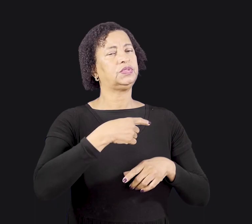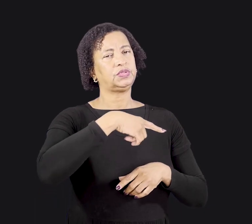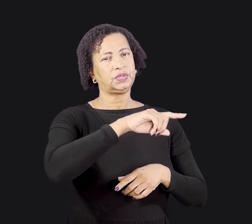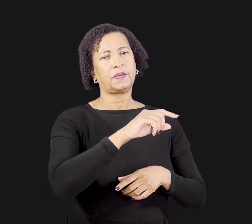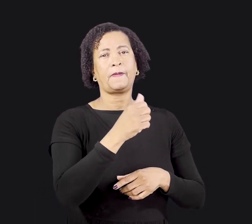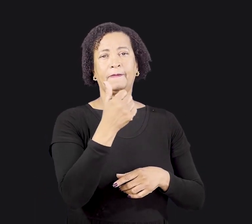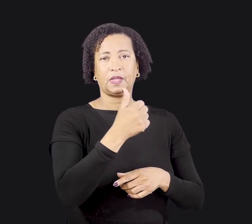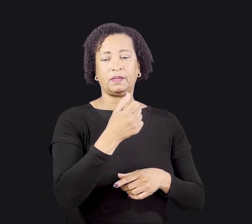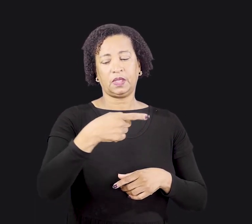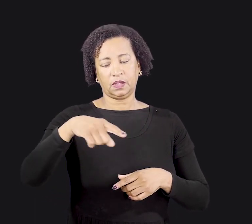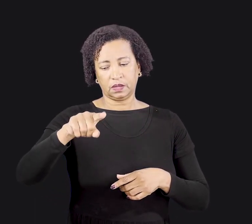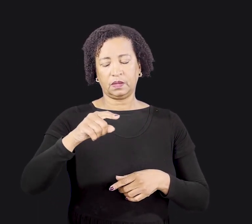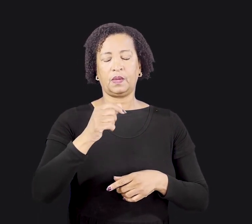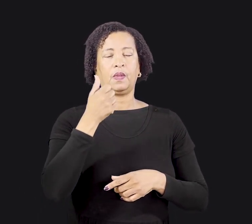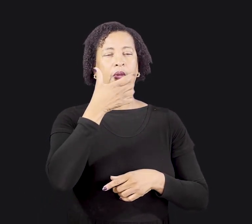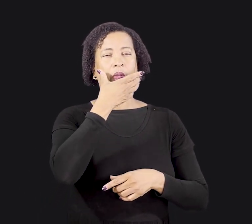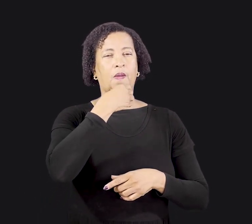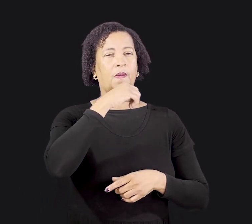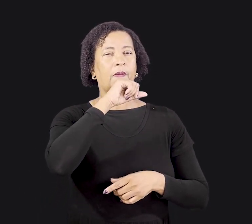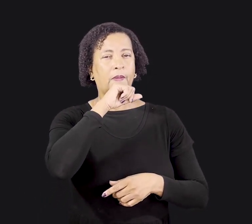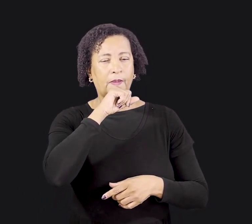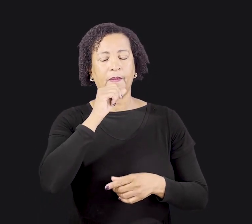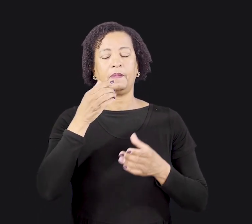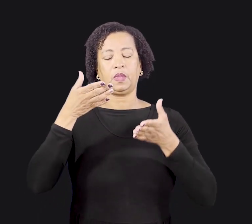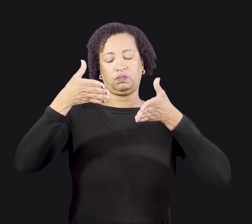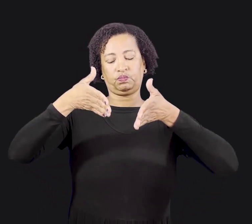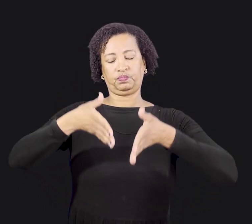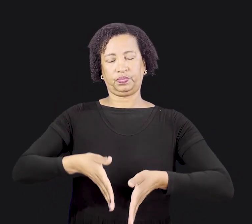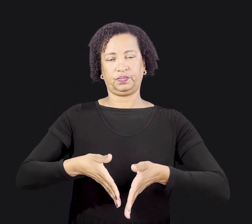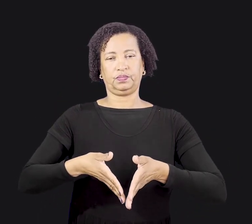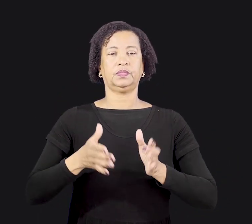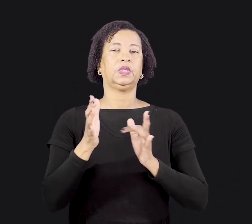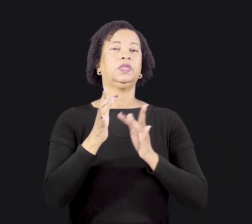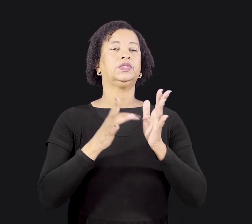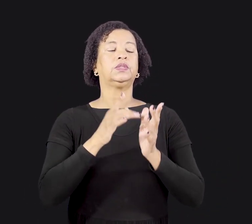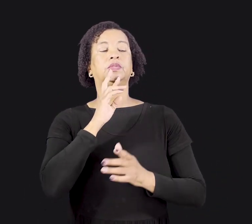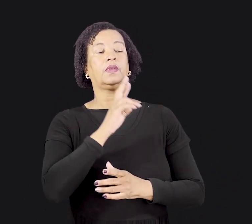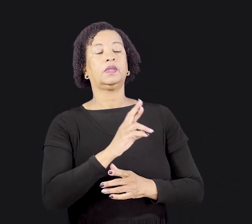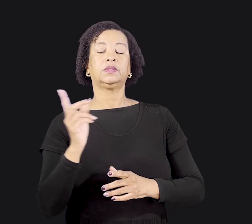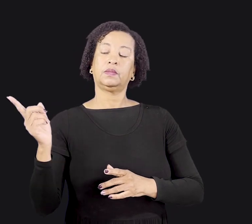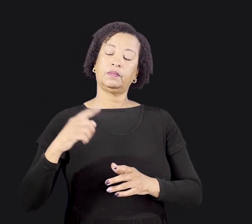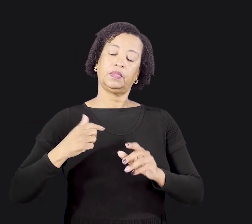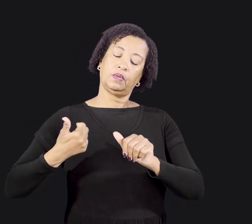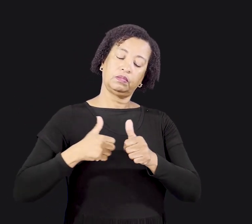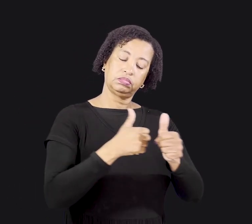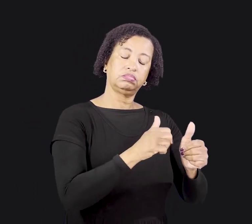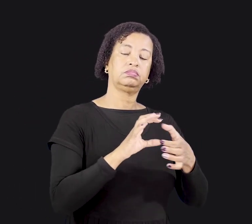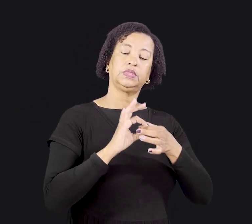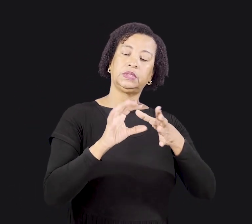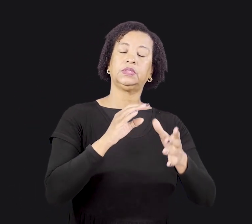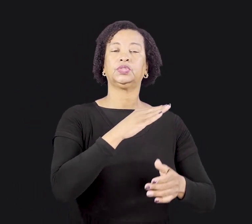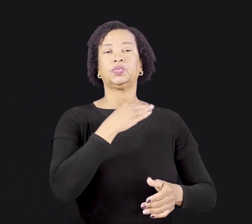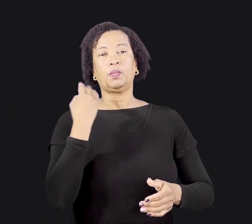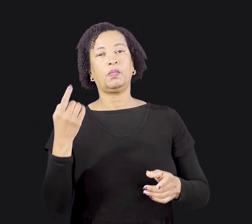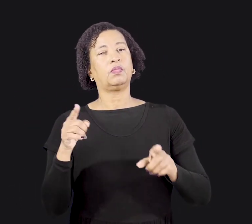sepultar meu pai. Mas Jesus lhe respondeu: siga-me e deixe que os mortos sepultem os seus próprios